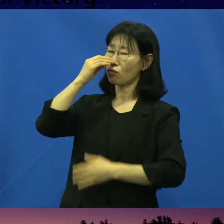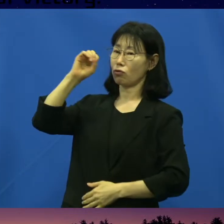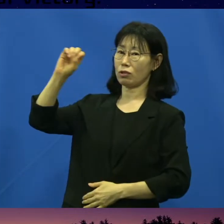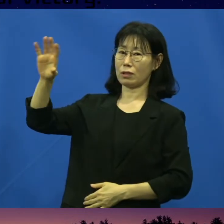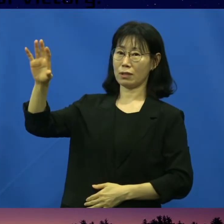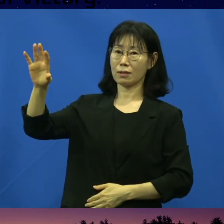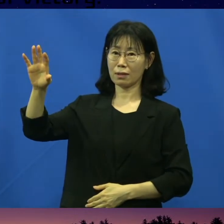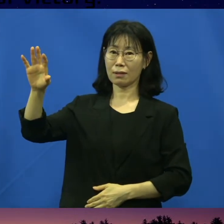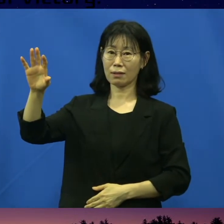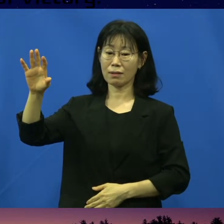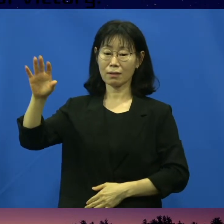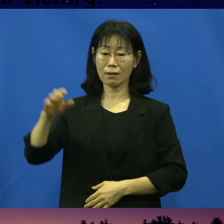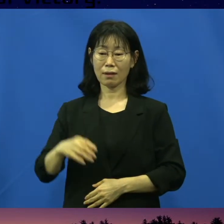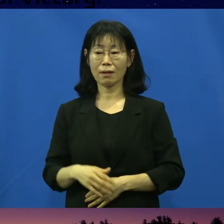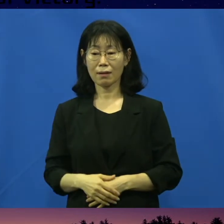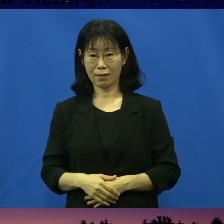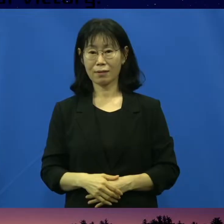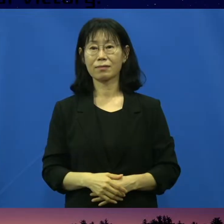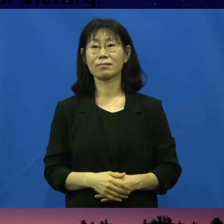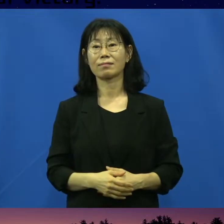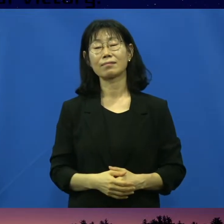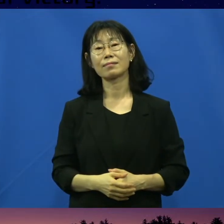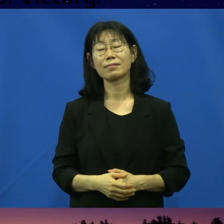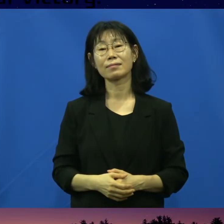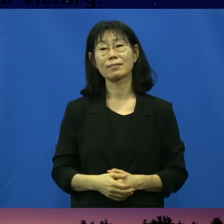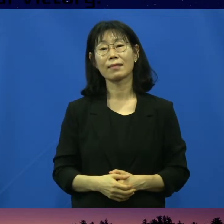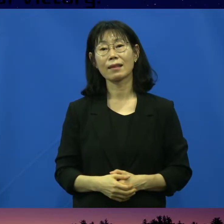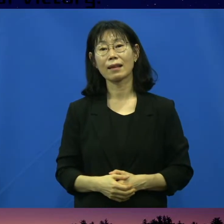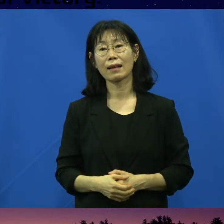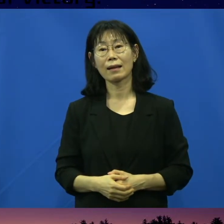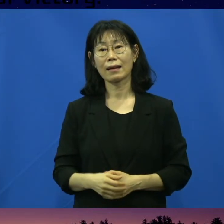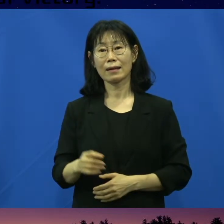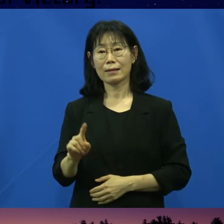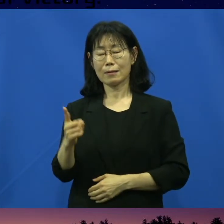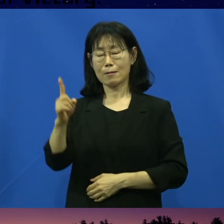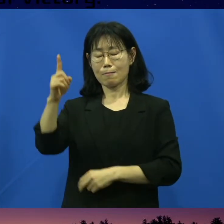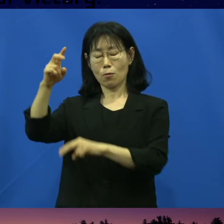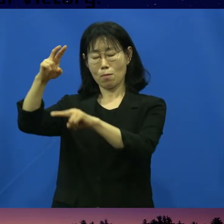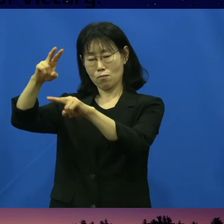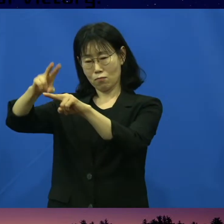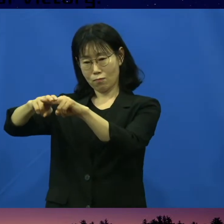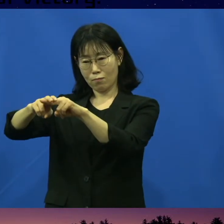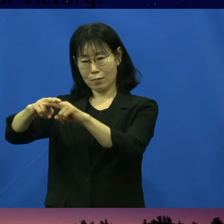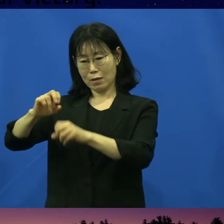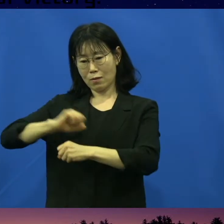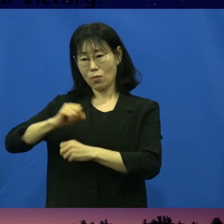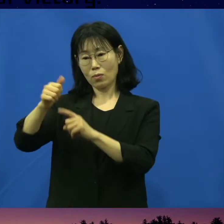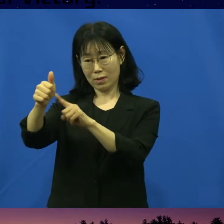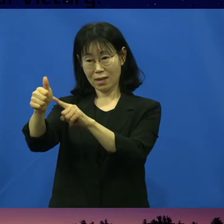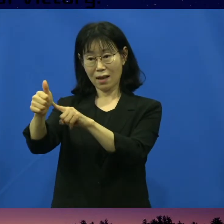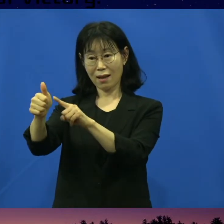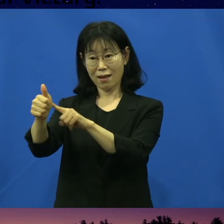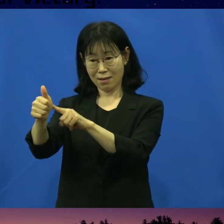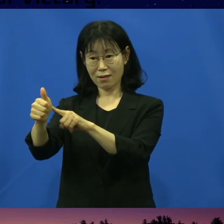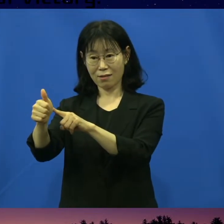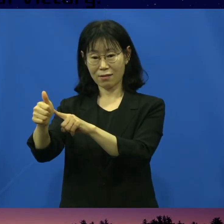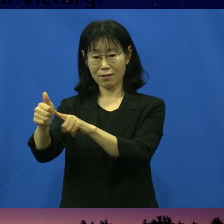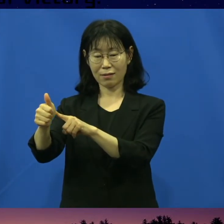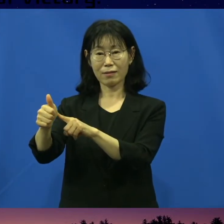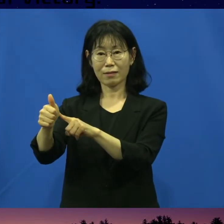왕외에 모두가 그 앞에서 절을 하는데 그의 자존심을 막 세웠잖아요. 여러분 뭐 이렇게 이 정도 되면 주변에서는